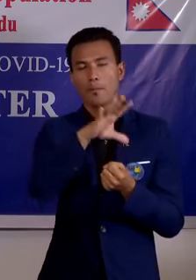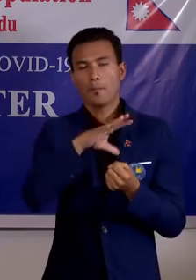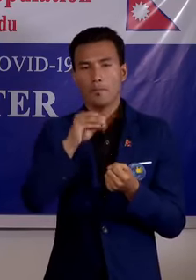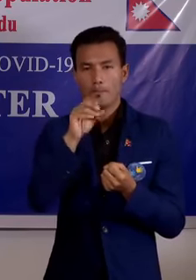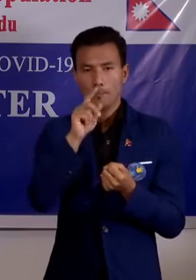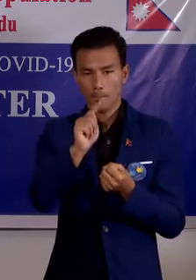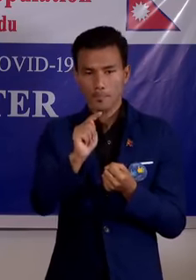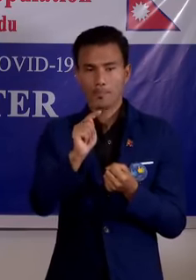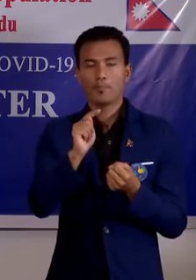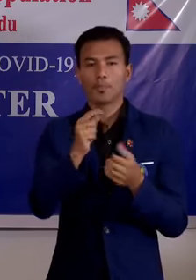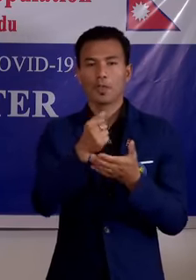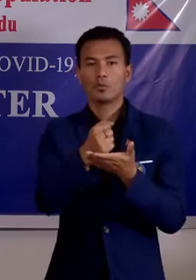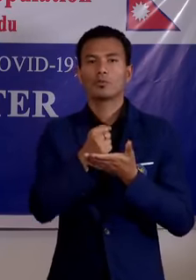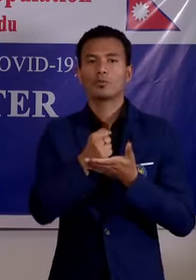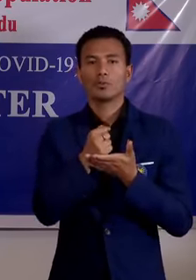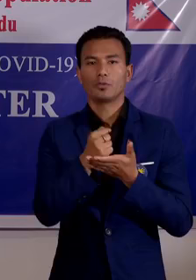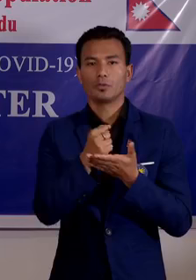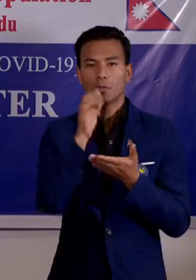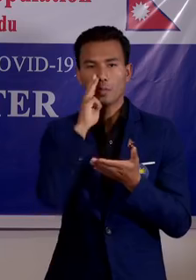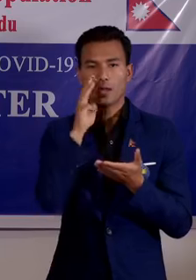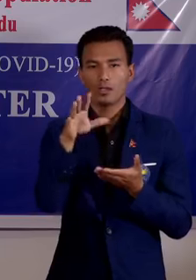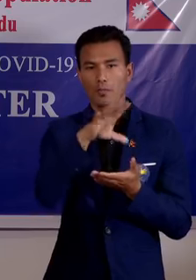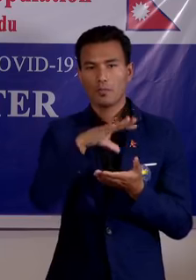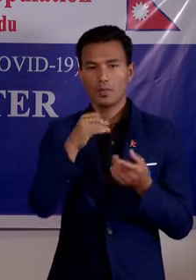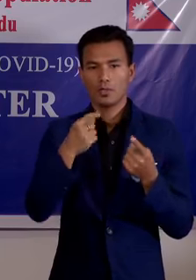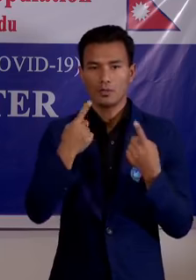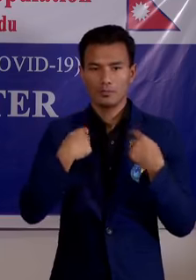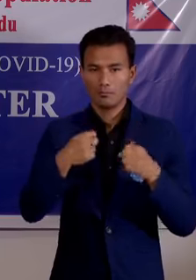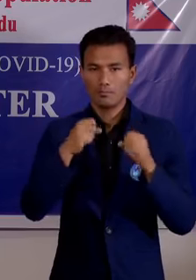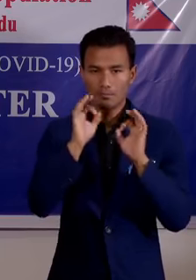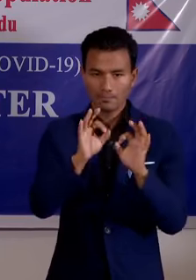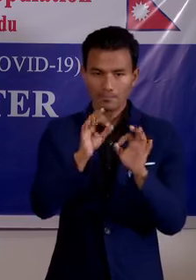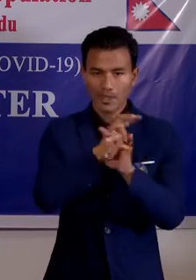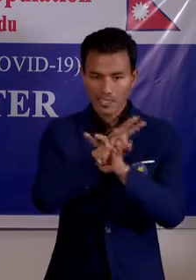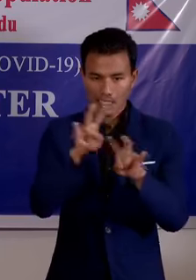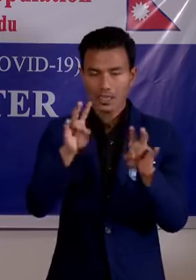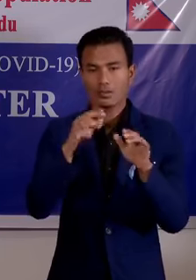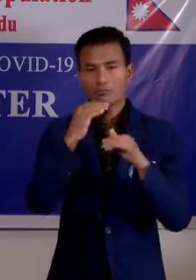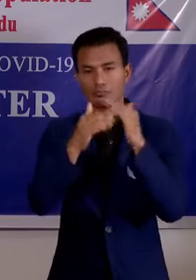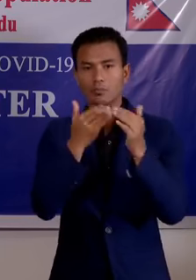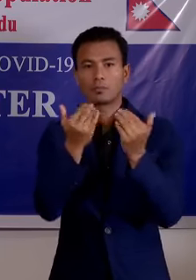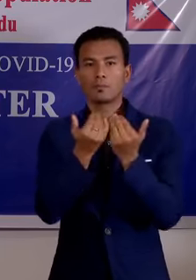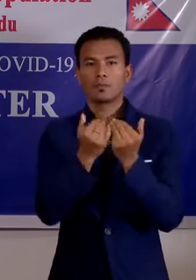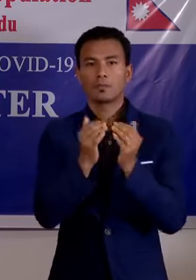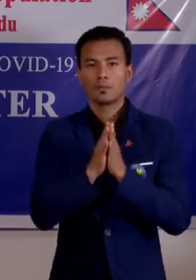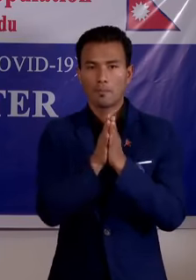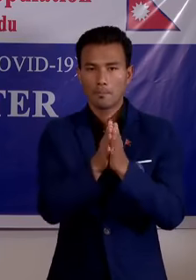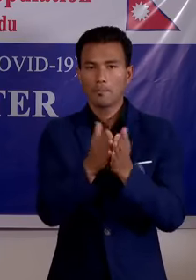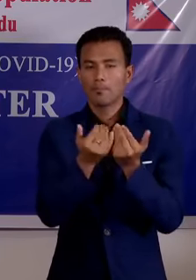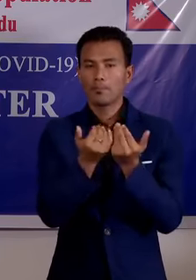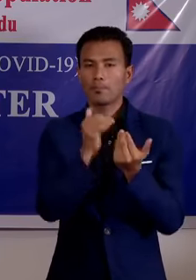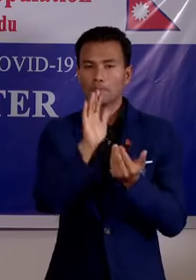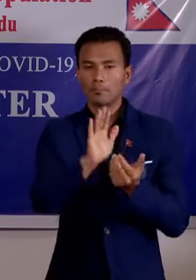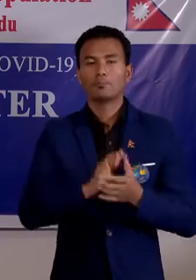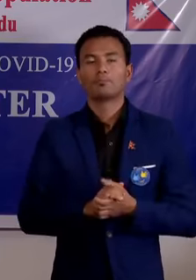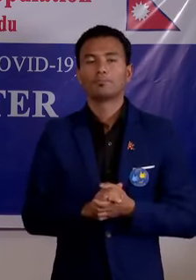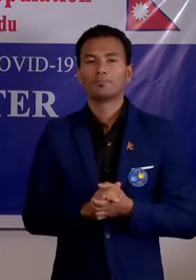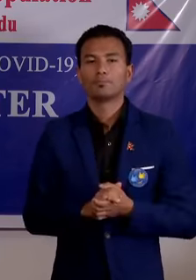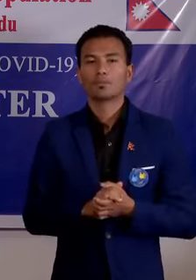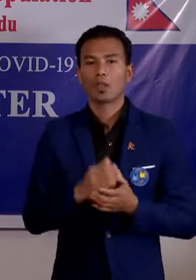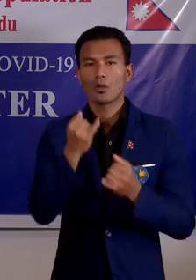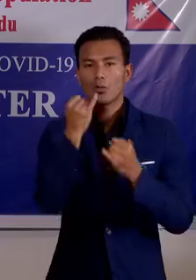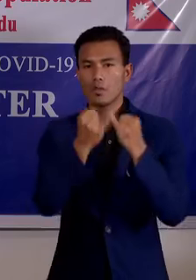सबैको सहयोगमा सबैको सुस्वास्थ्य शान्ति र समृद्धिको लागि कामना गर्छु।